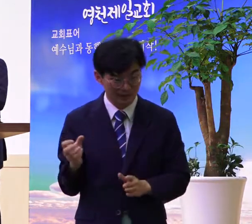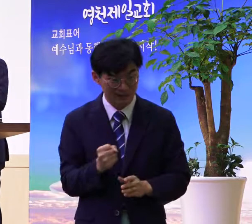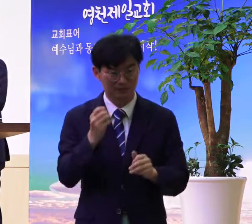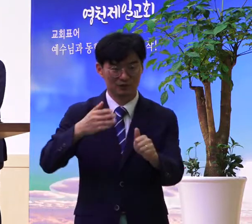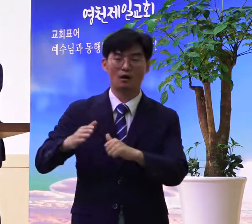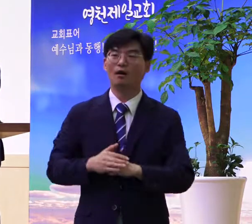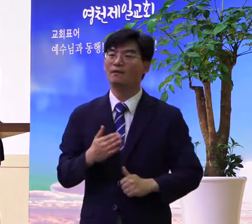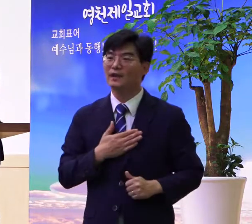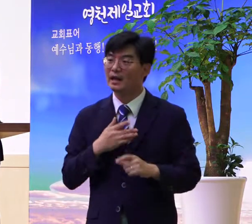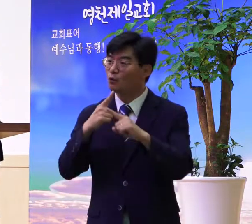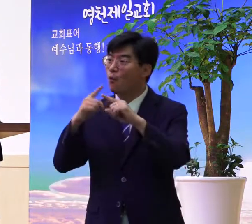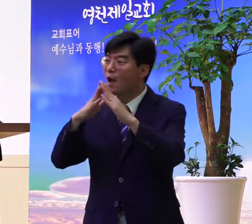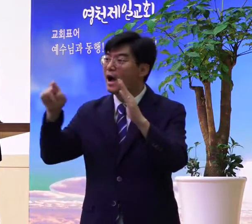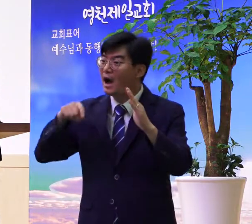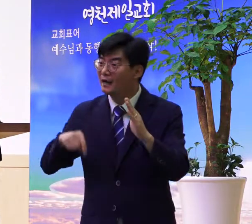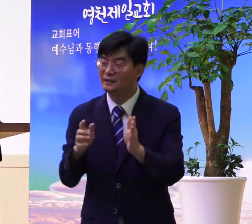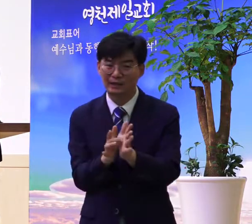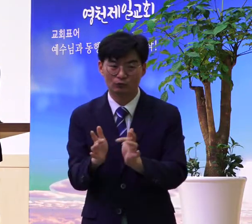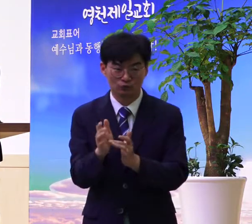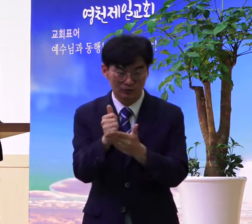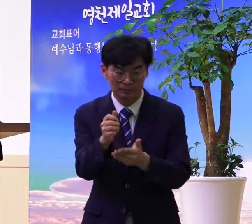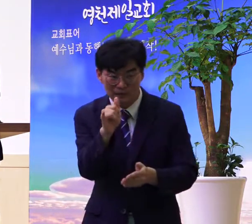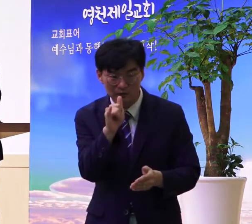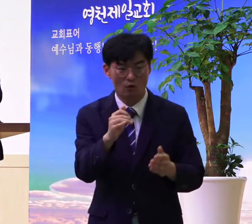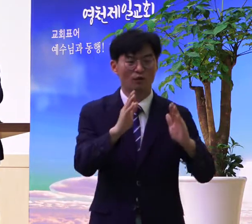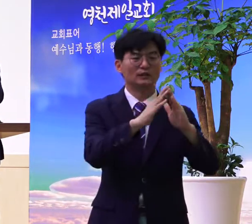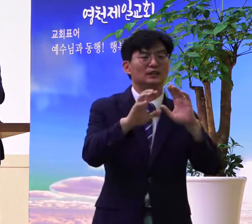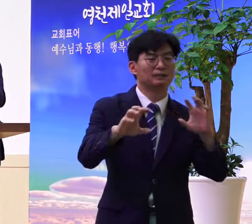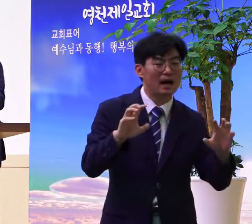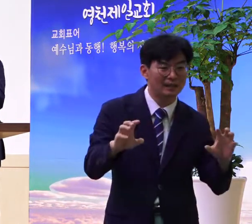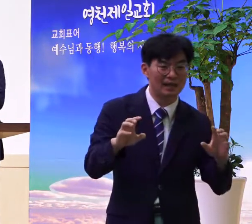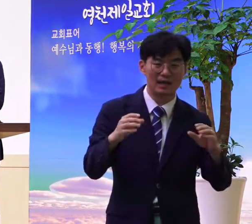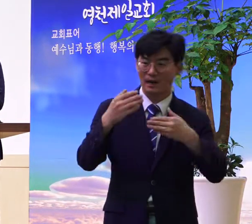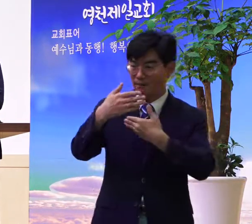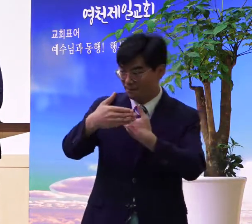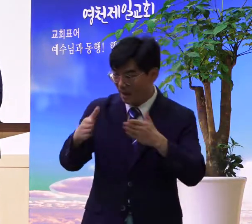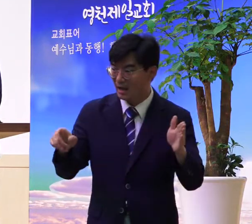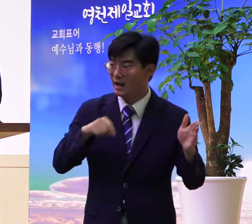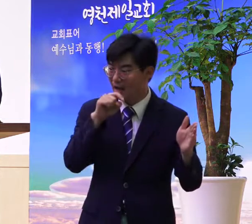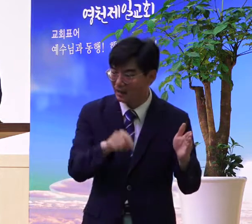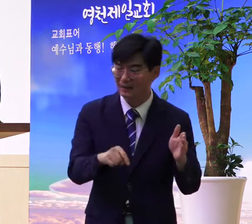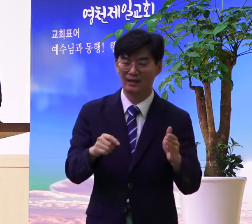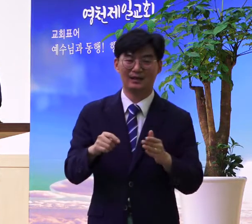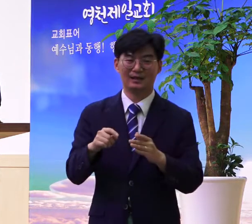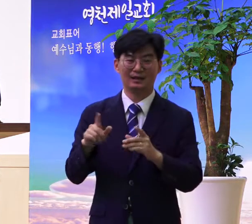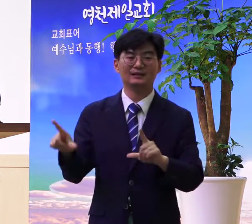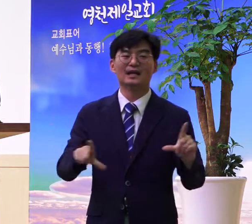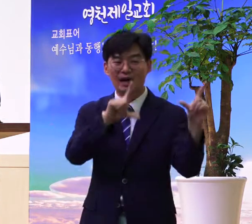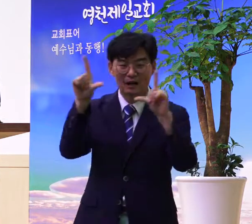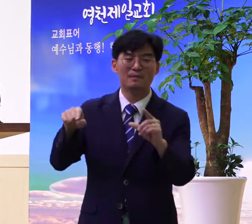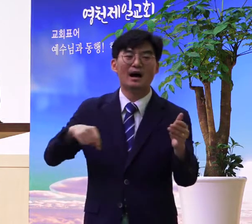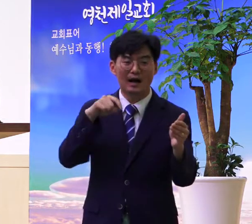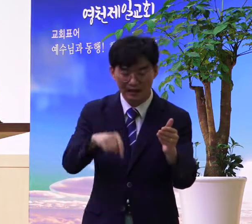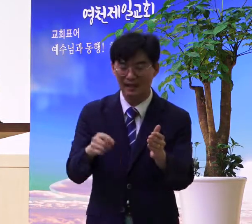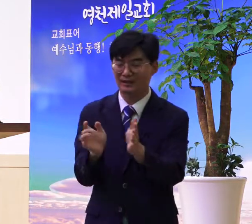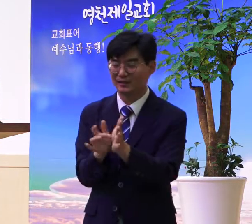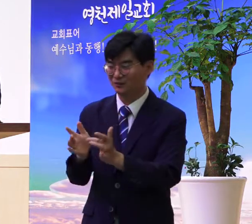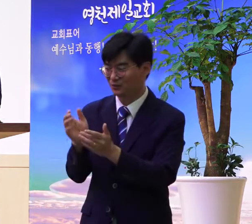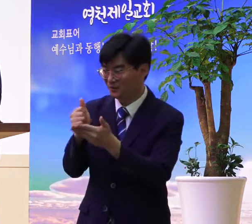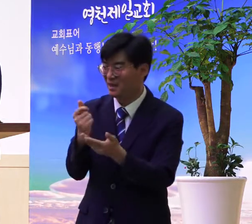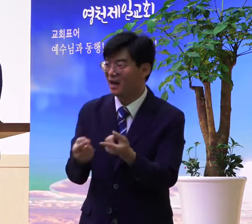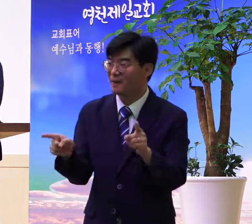계시고 여러분의 직장과 여러분의 이웃과의 모든 관계들 속에 주님께서 함께 계신 줄로 믿습니다. 그